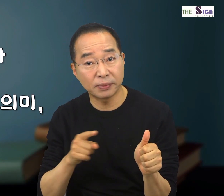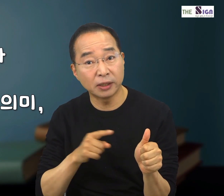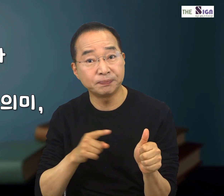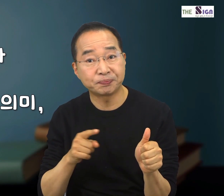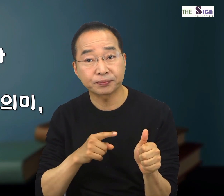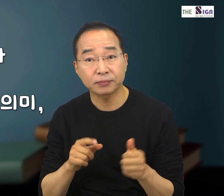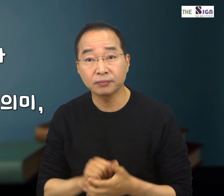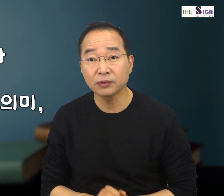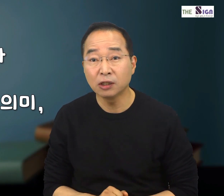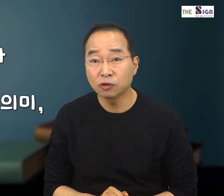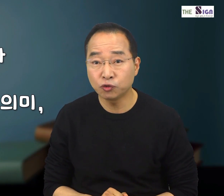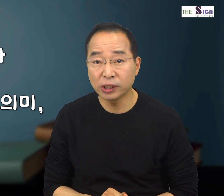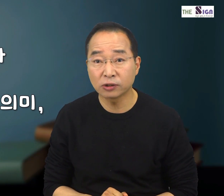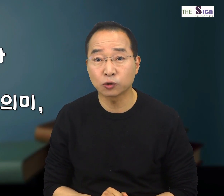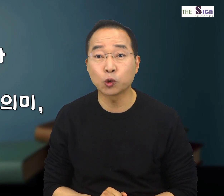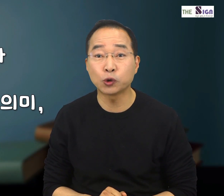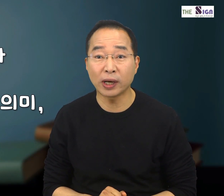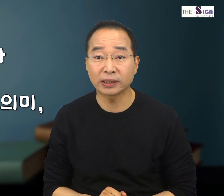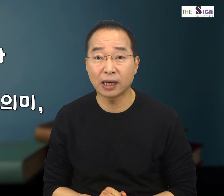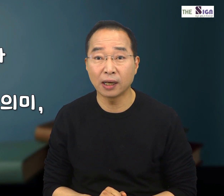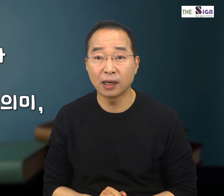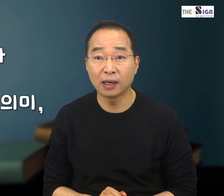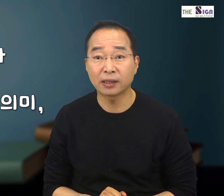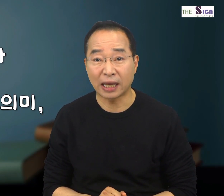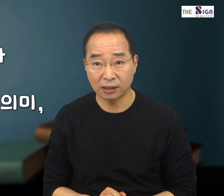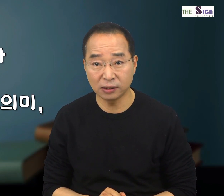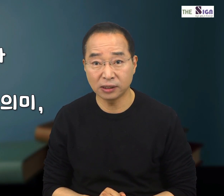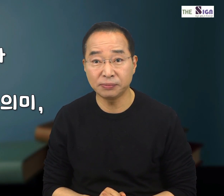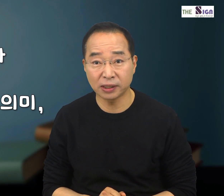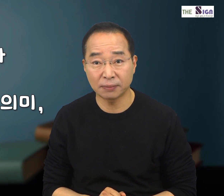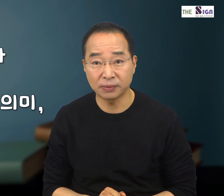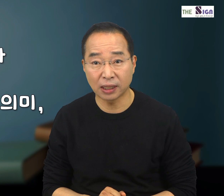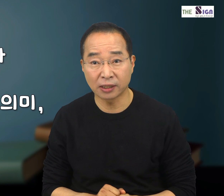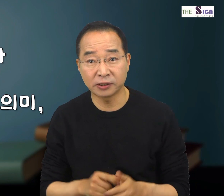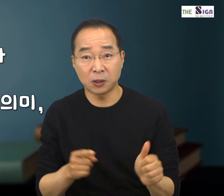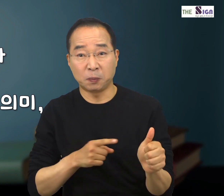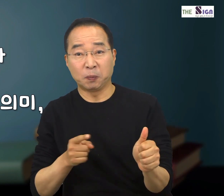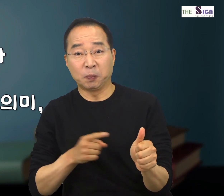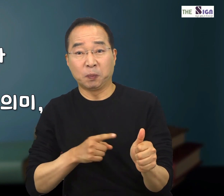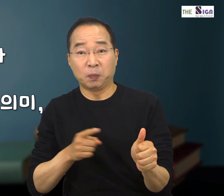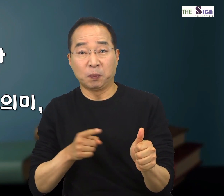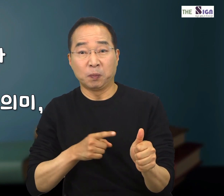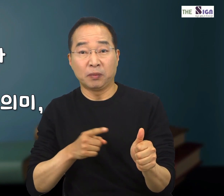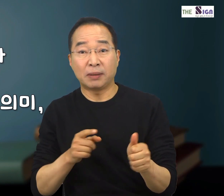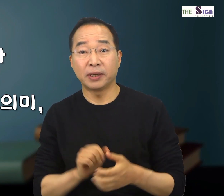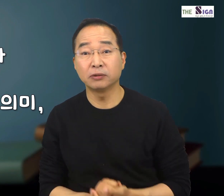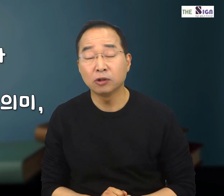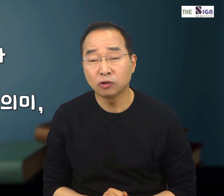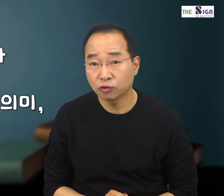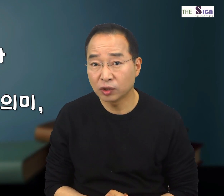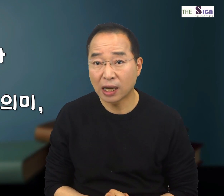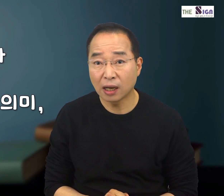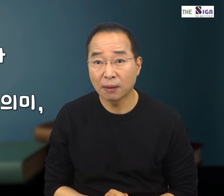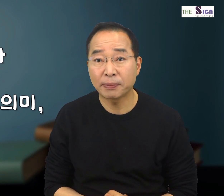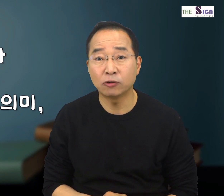그러면 뒤에서 조정하다 라는 의미가 됩니다. 그래서 하면 누가